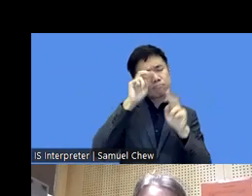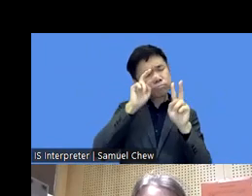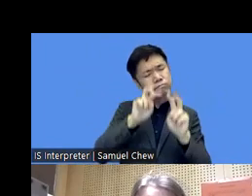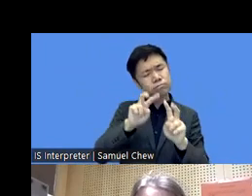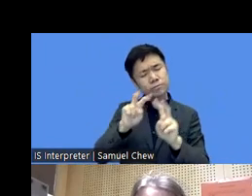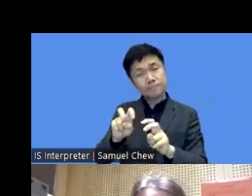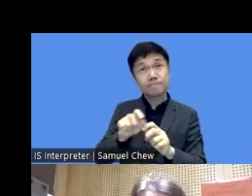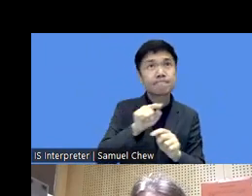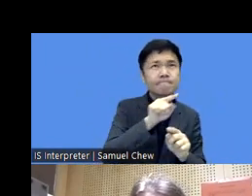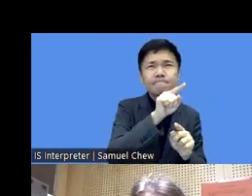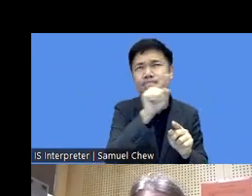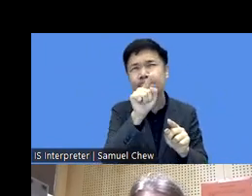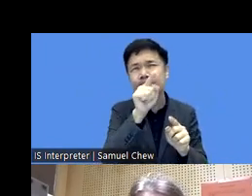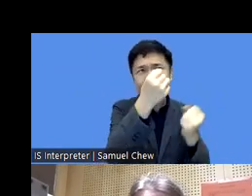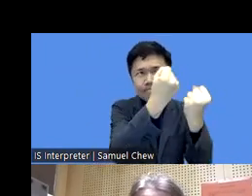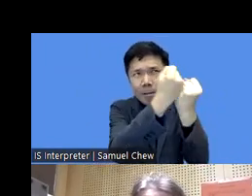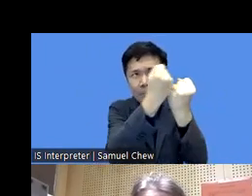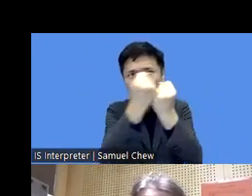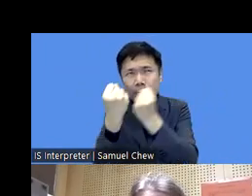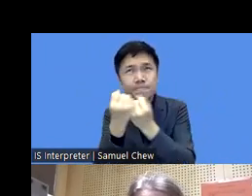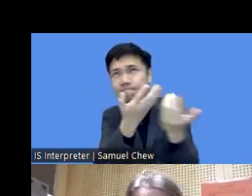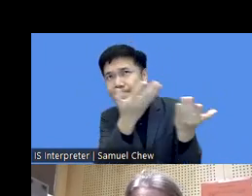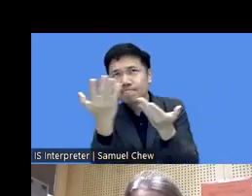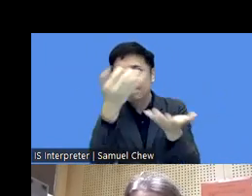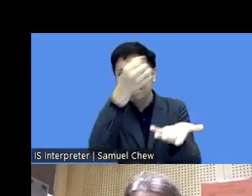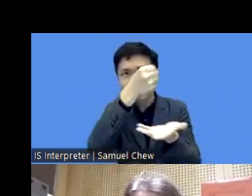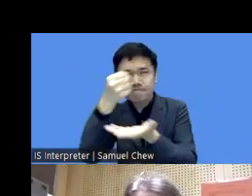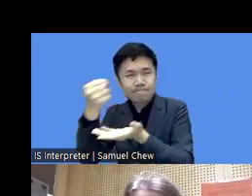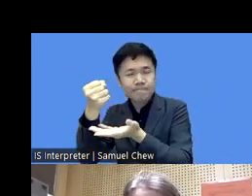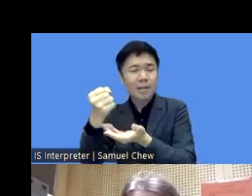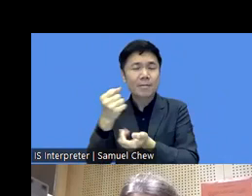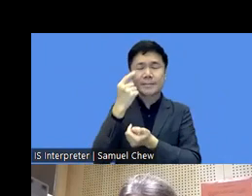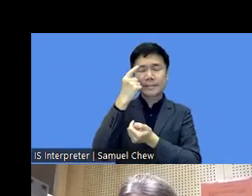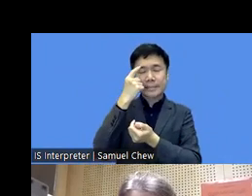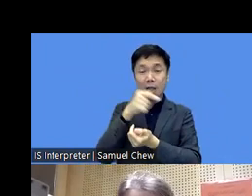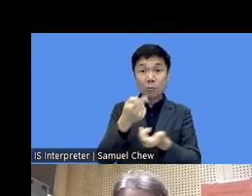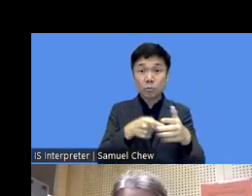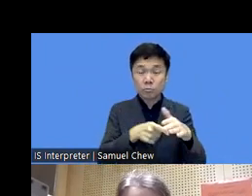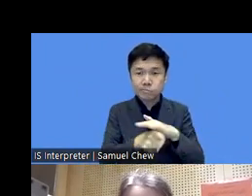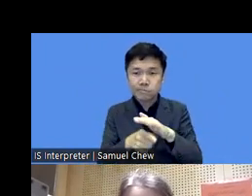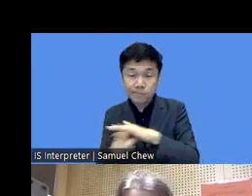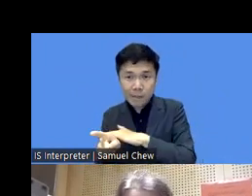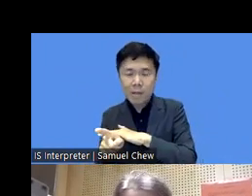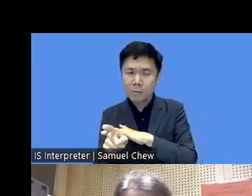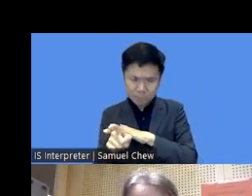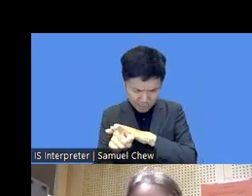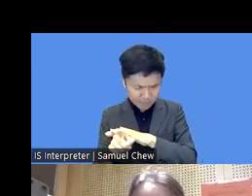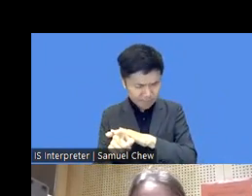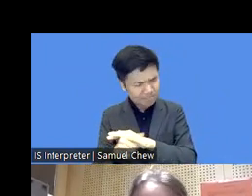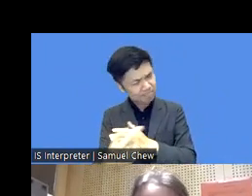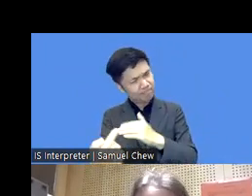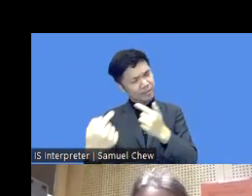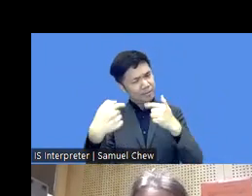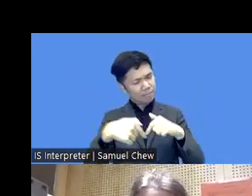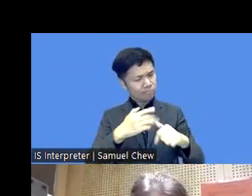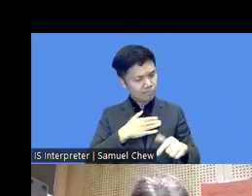is the progress made against the Global Compact of Refugees objectives. You remember the four that we mentioned